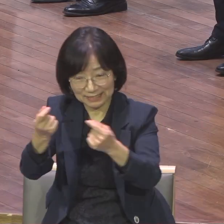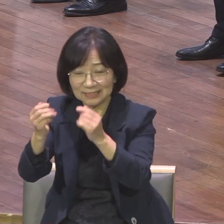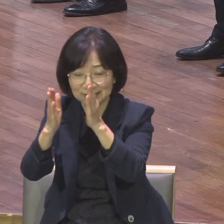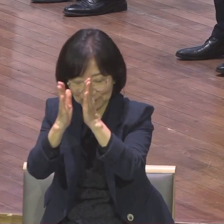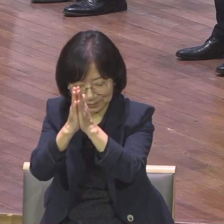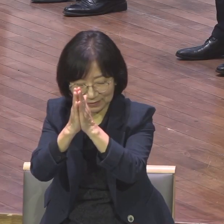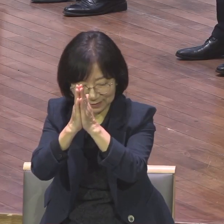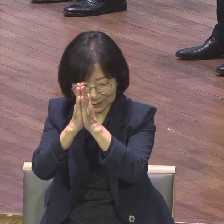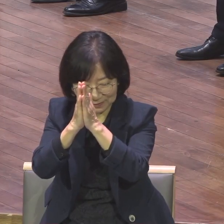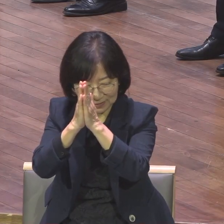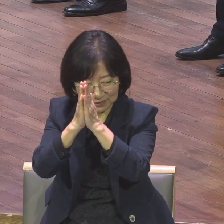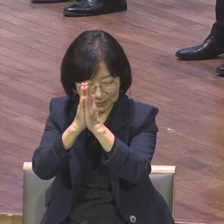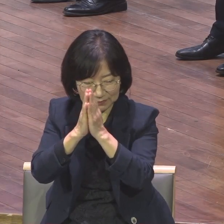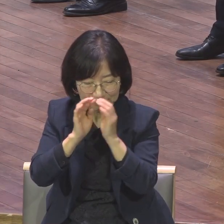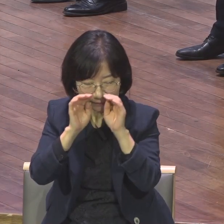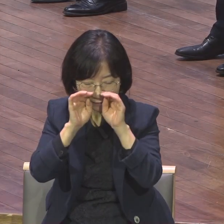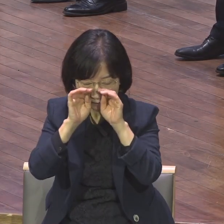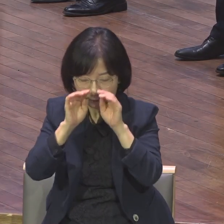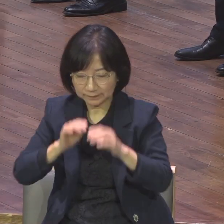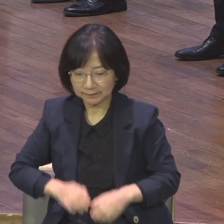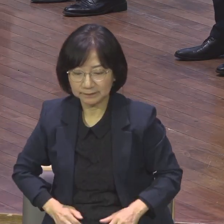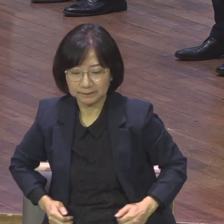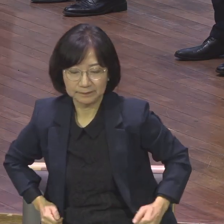기도하겠습니다. 주여,